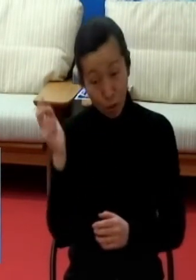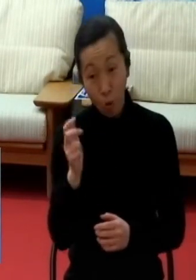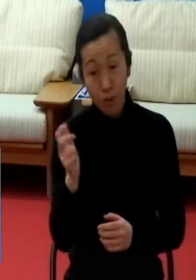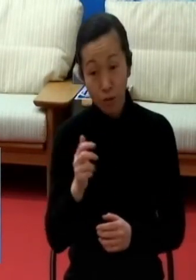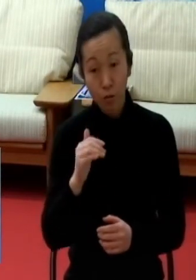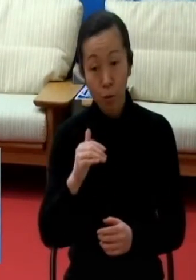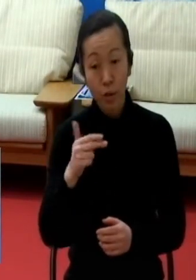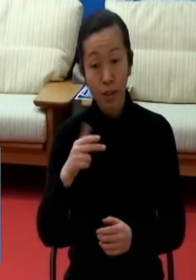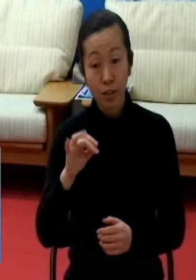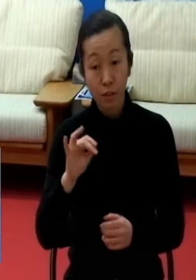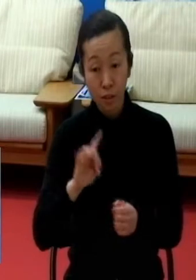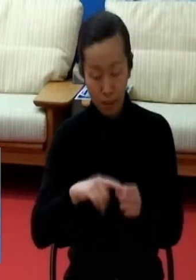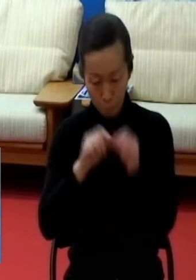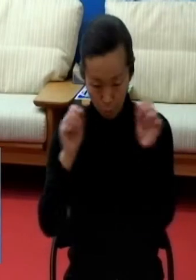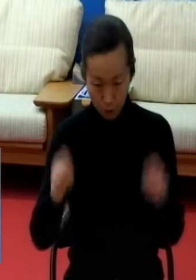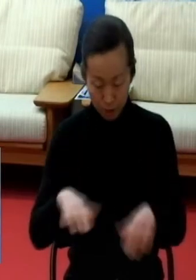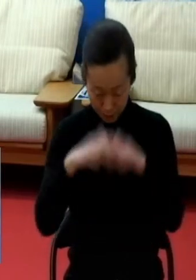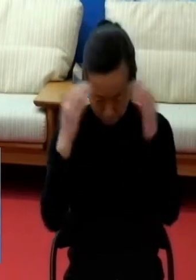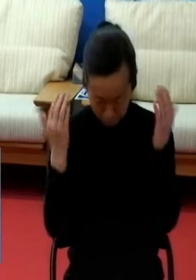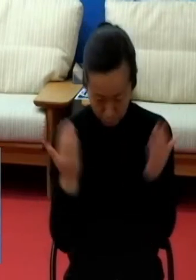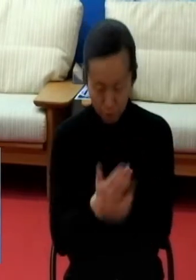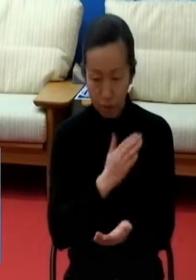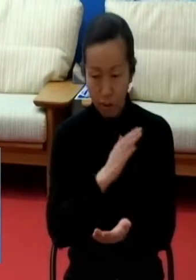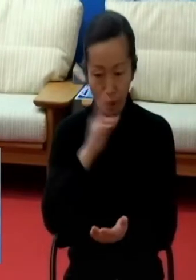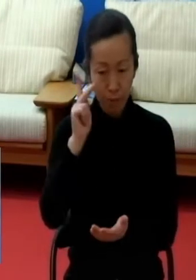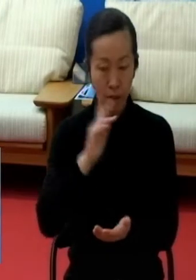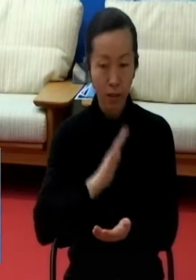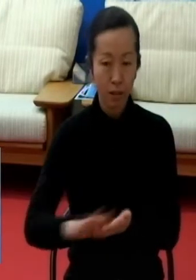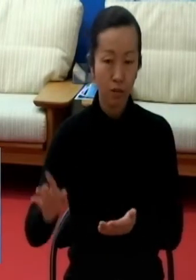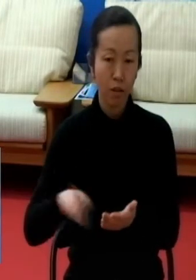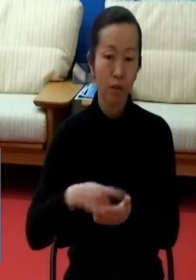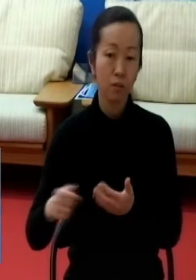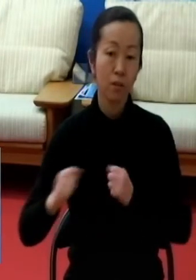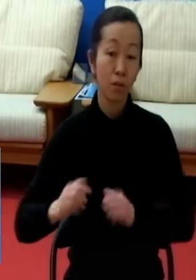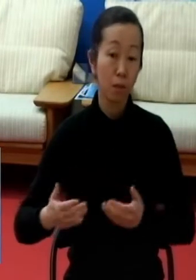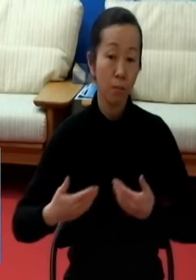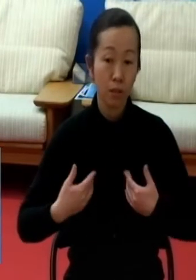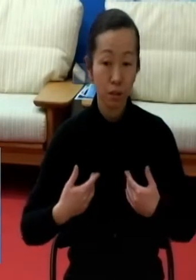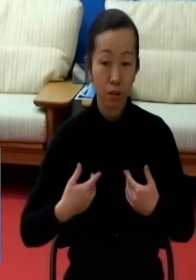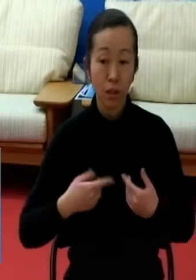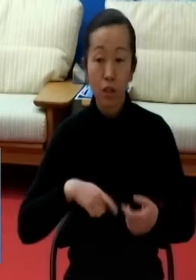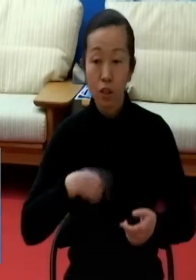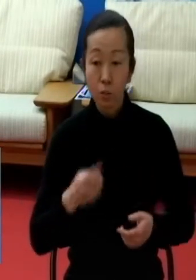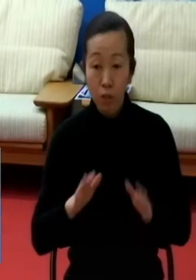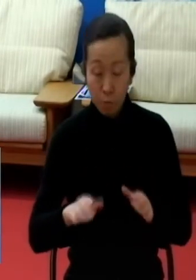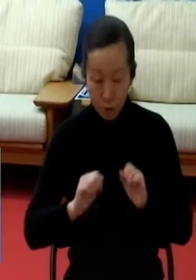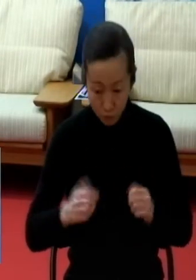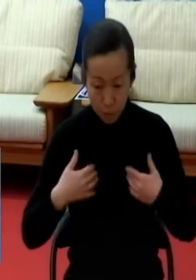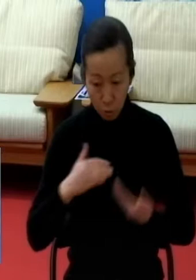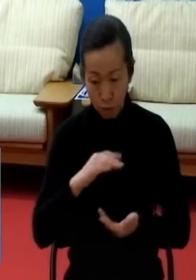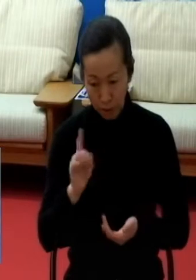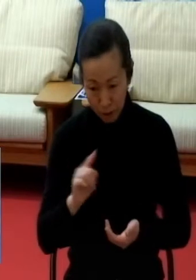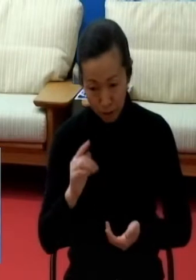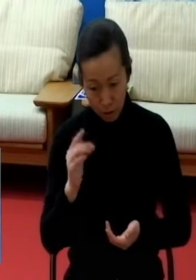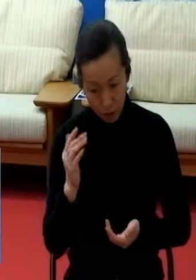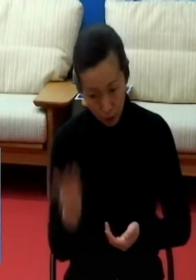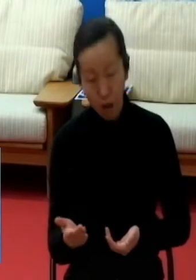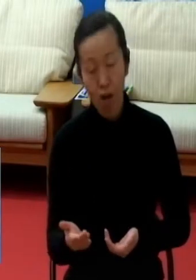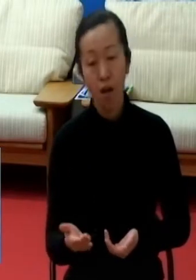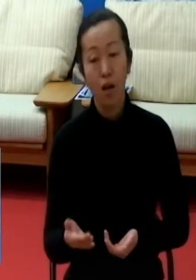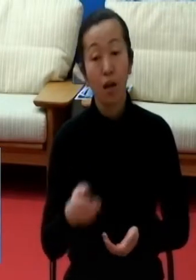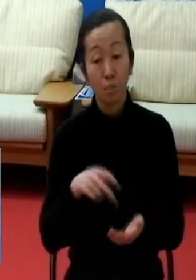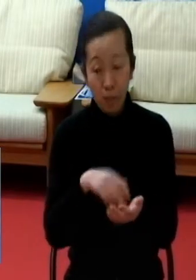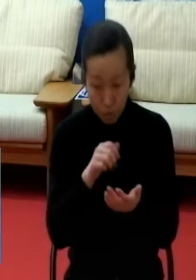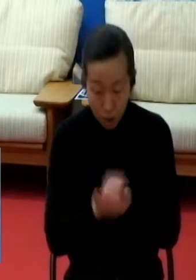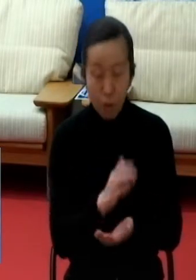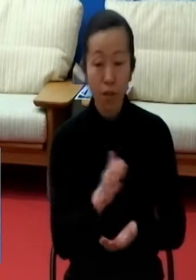문제가 뭘까? 皆さん、私にできない問題は何な 예, のか、 이것을 찾아내고 기도로 승리하시길 바랍니다. それを